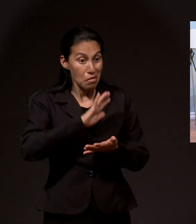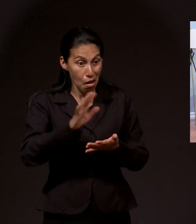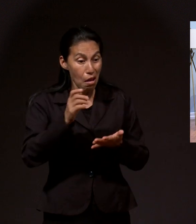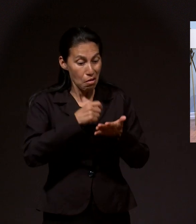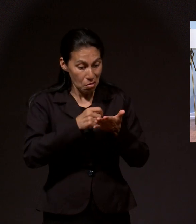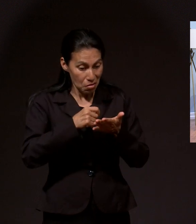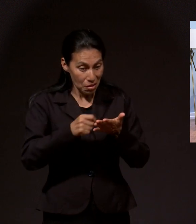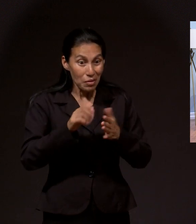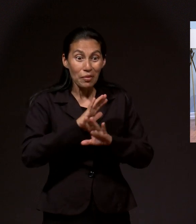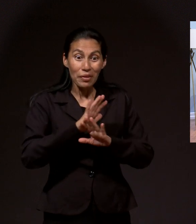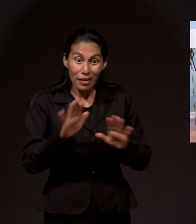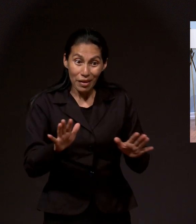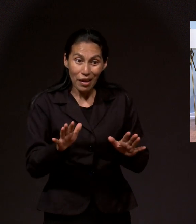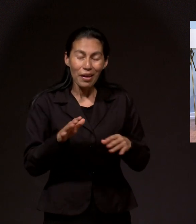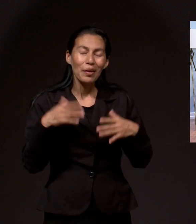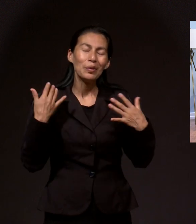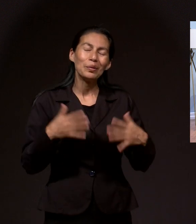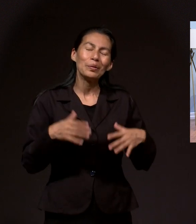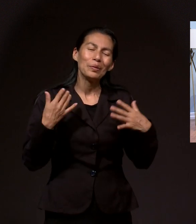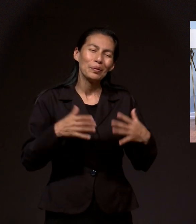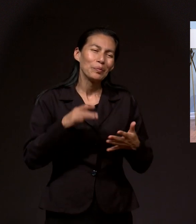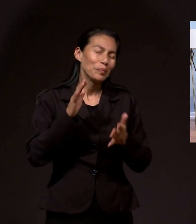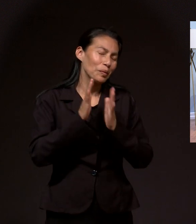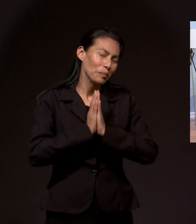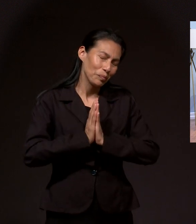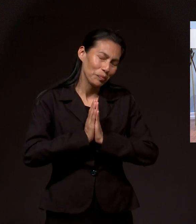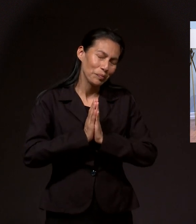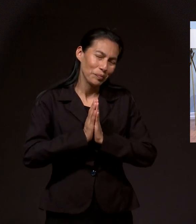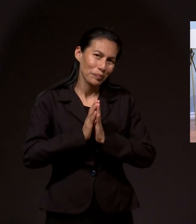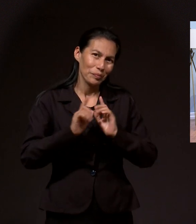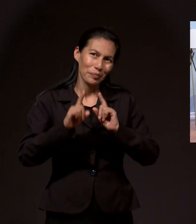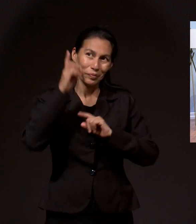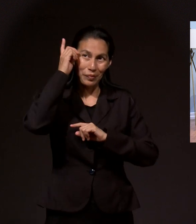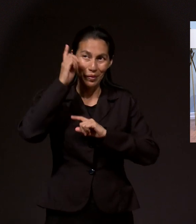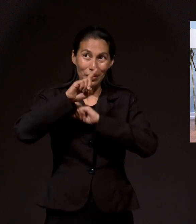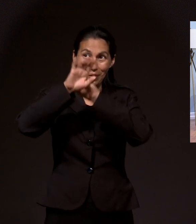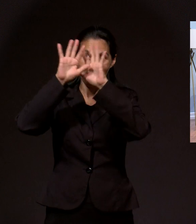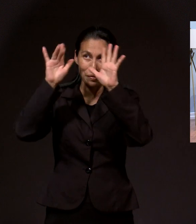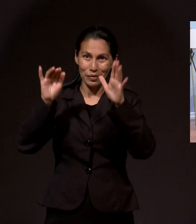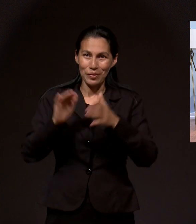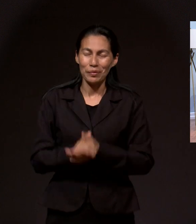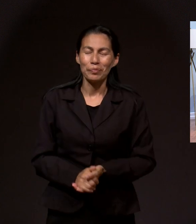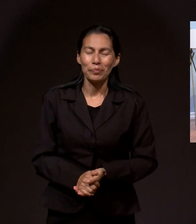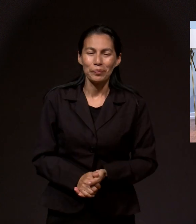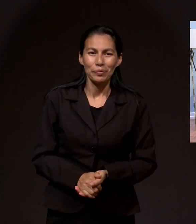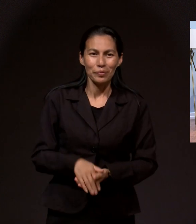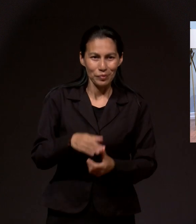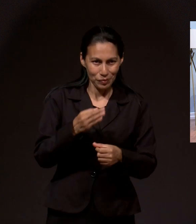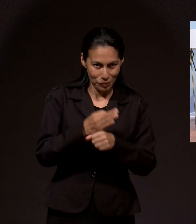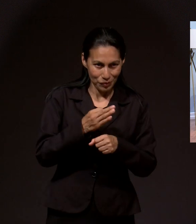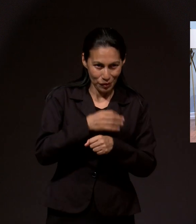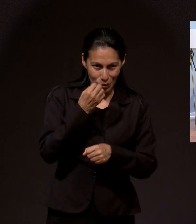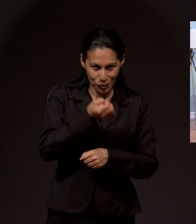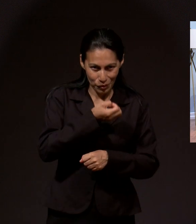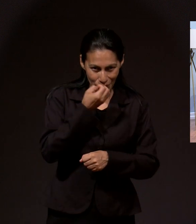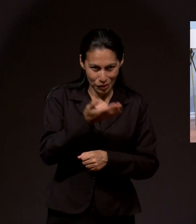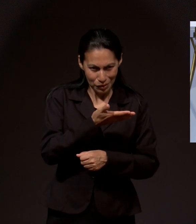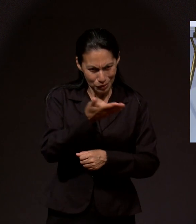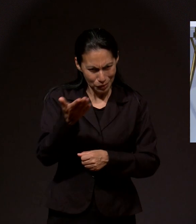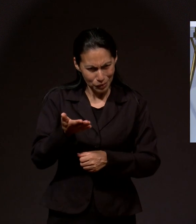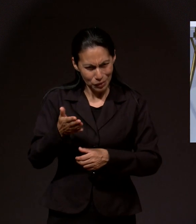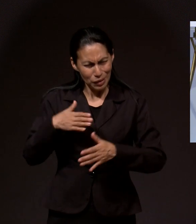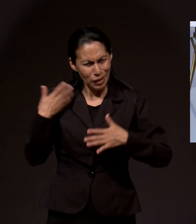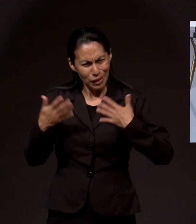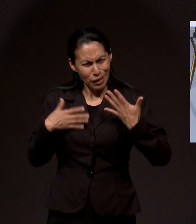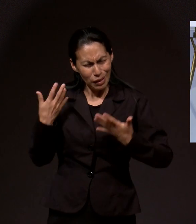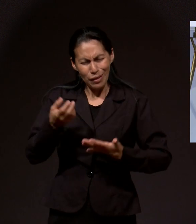inscrito ahí. Amén. Gloria a Dios. Amén. Vamos a orar. Inclinemos el rostro ahí donde estás